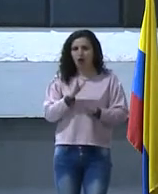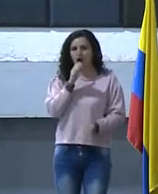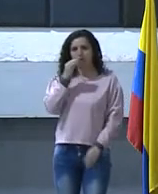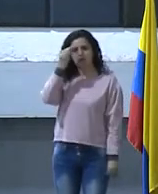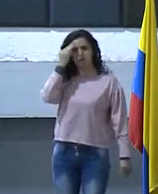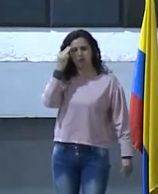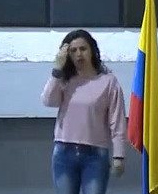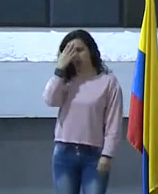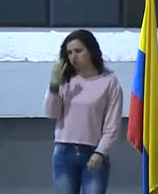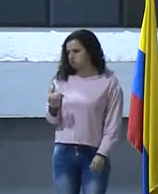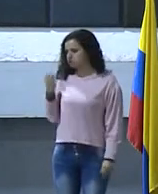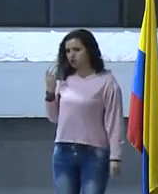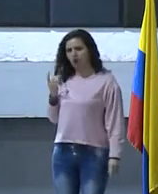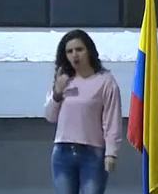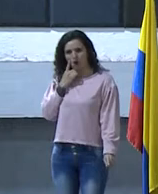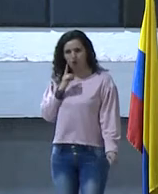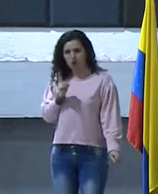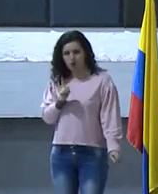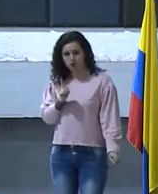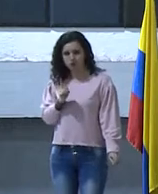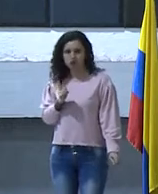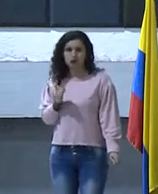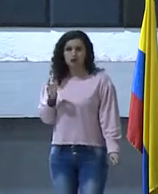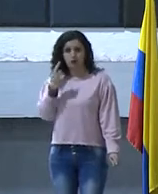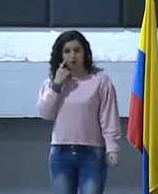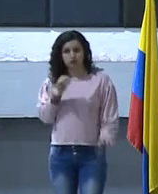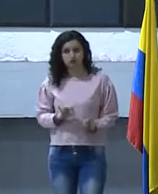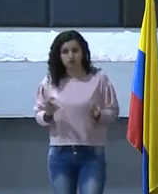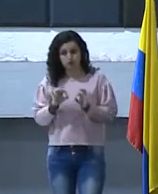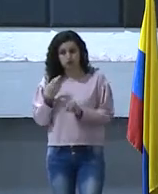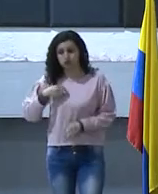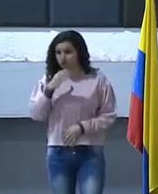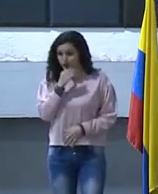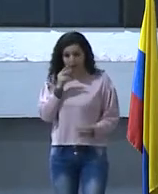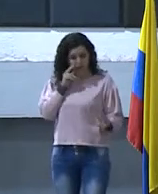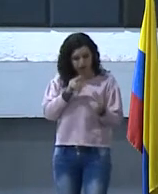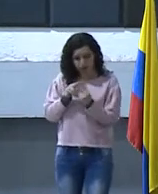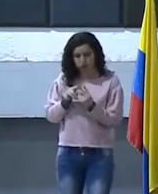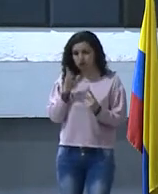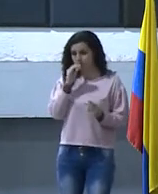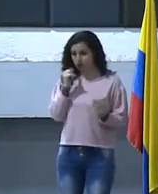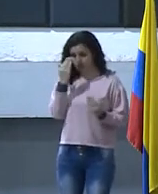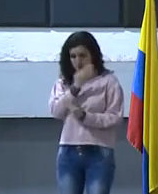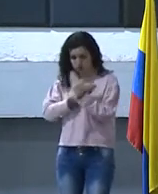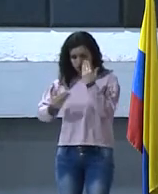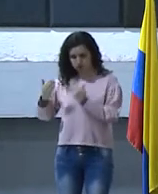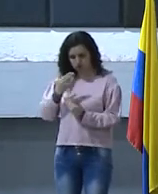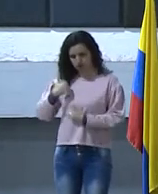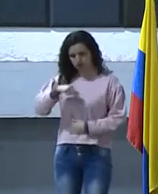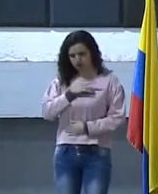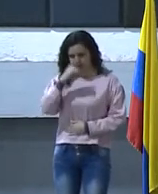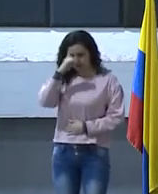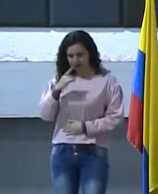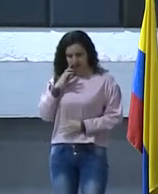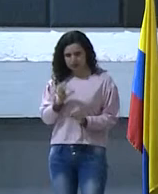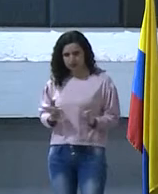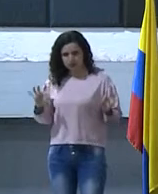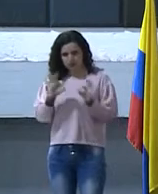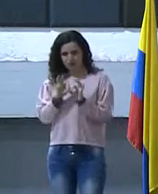transición si no conocemos analizamos y decidimos cambiar los códigos de